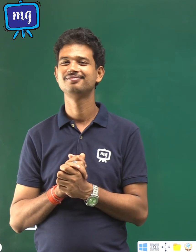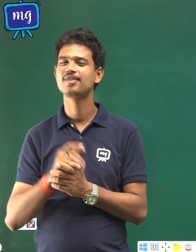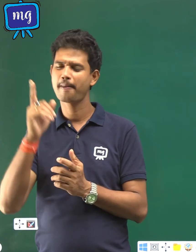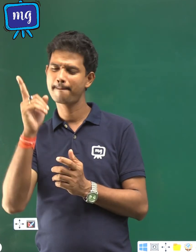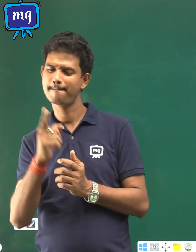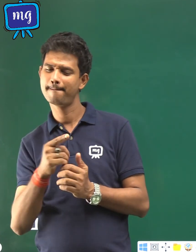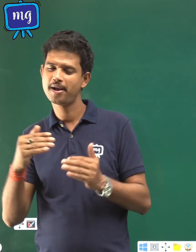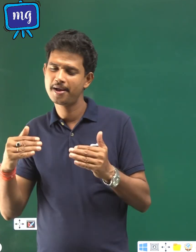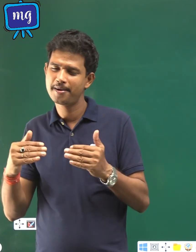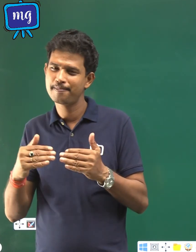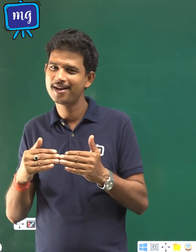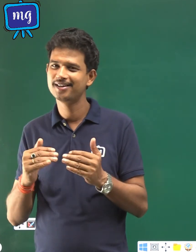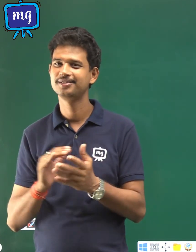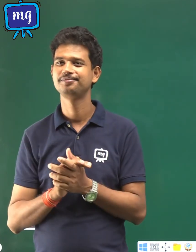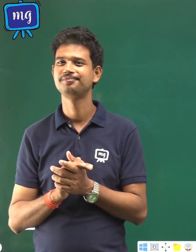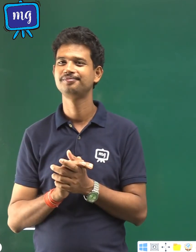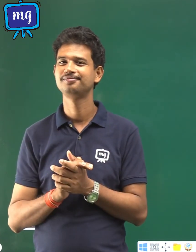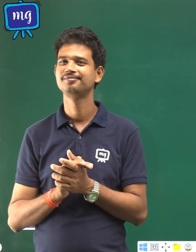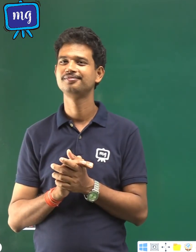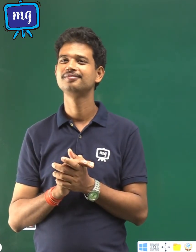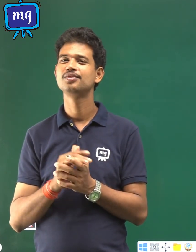मैच द